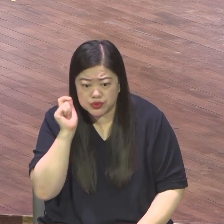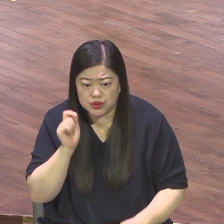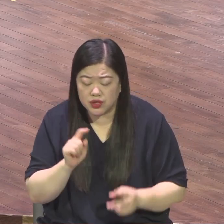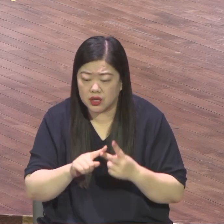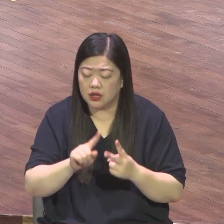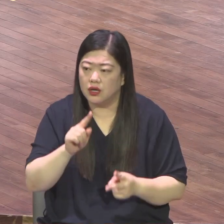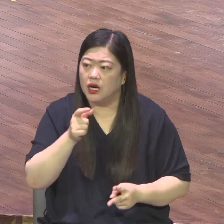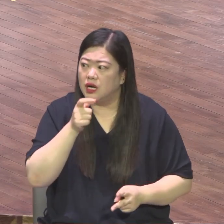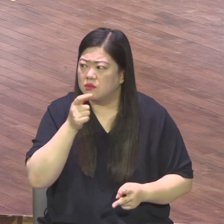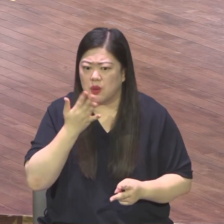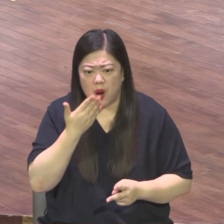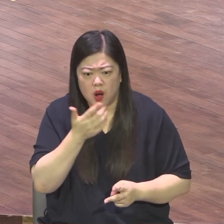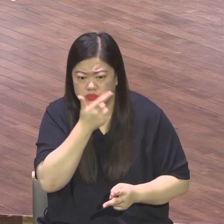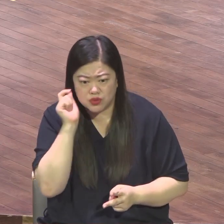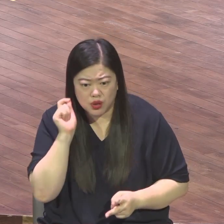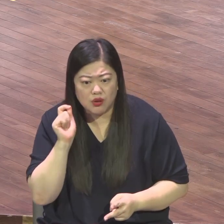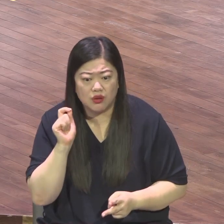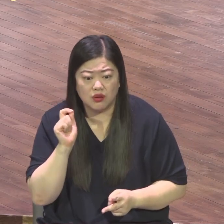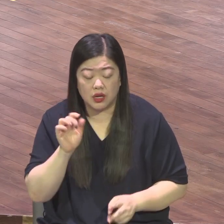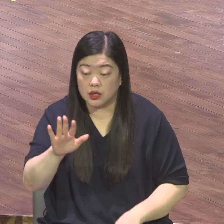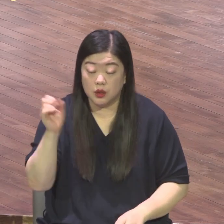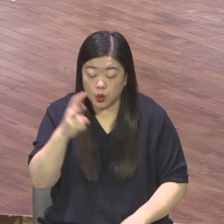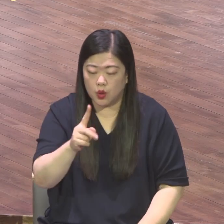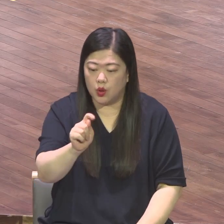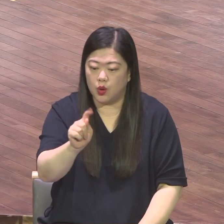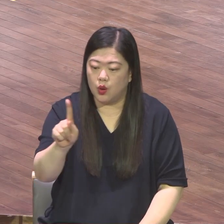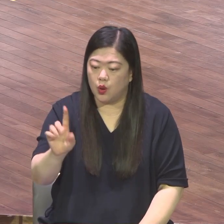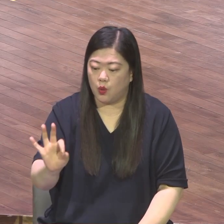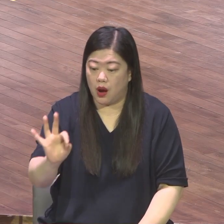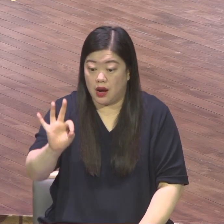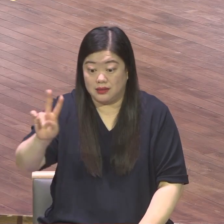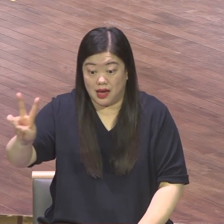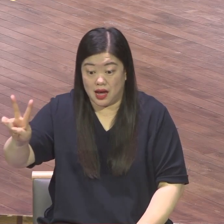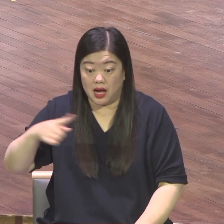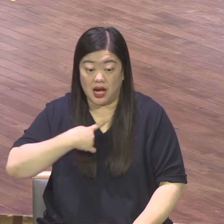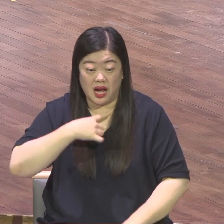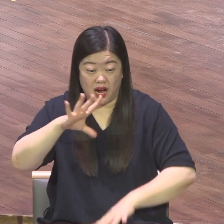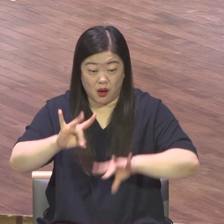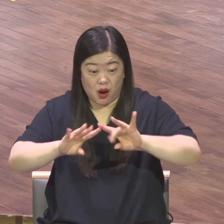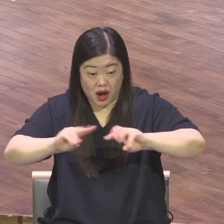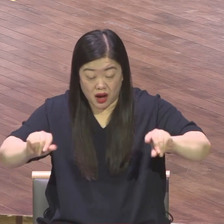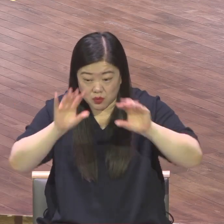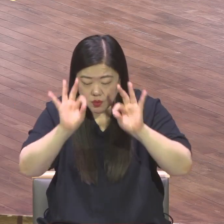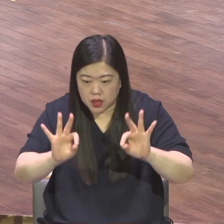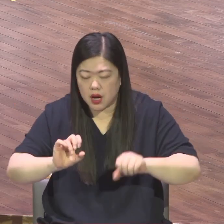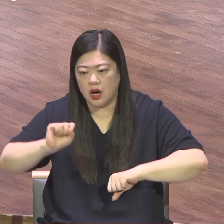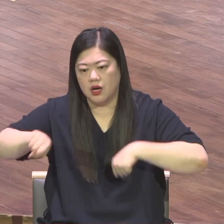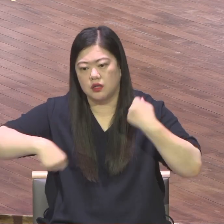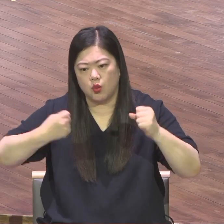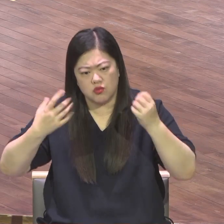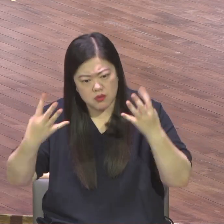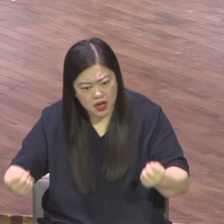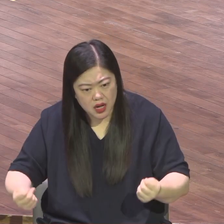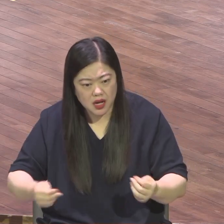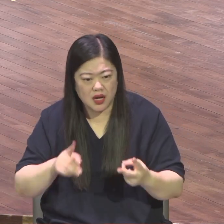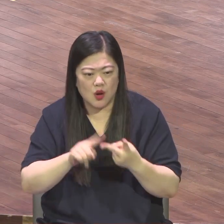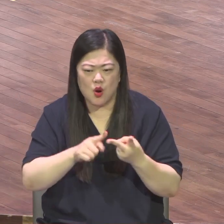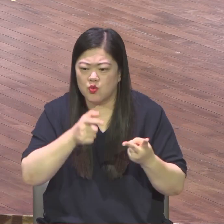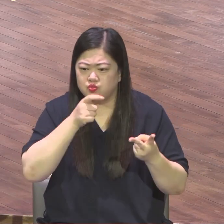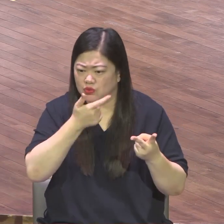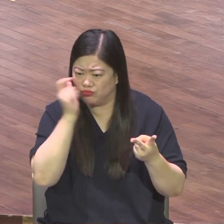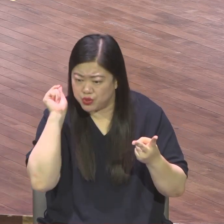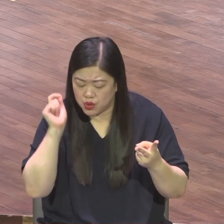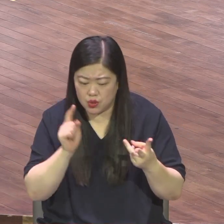광야가 어떤 곳입니까? 광야는요, 정말 변화무쌍합니다. 광야라는 데가 각종 위험이 도사르고 있습니다. 이 바벨론에